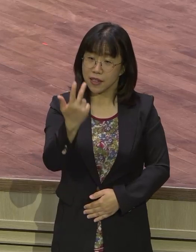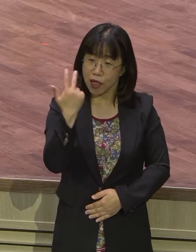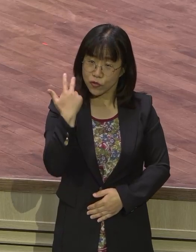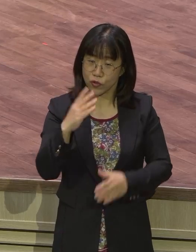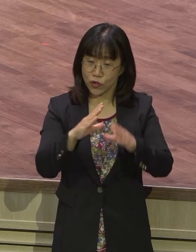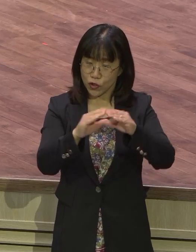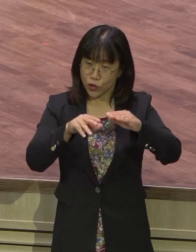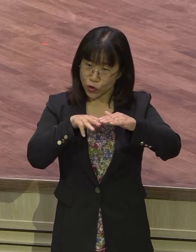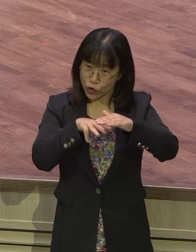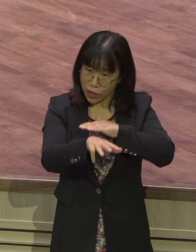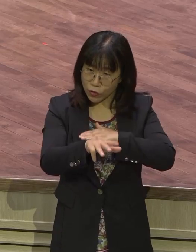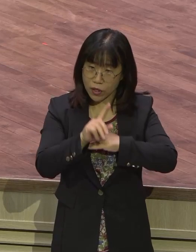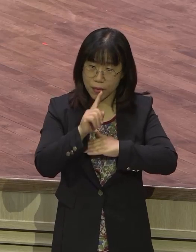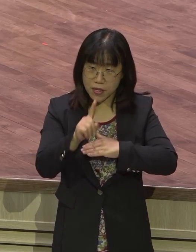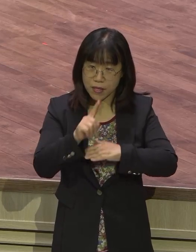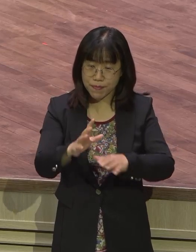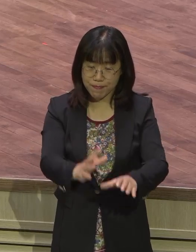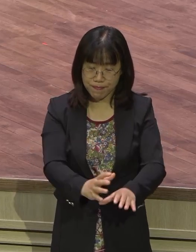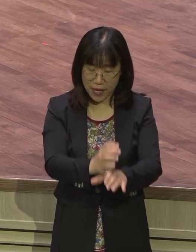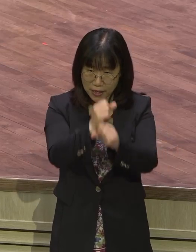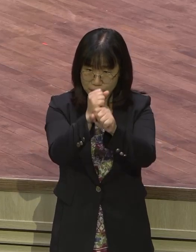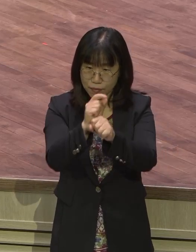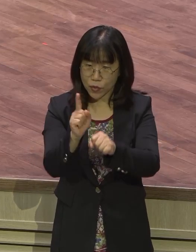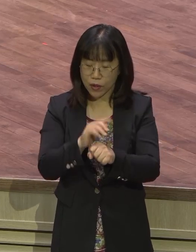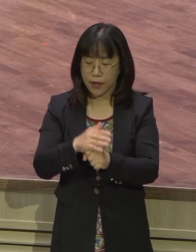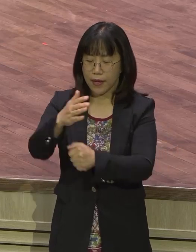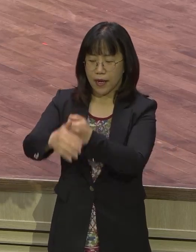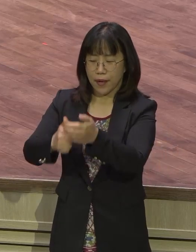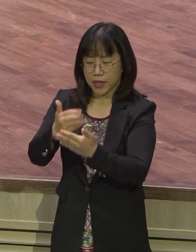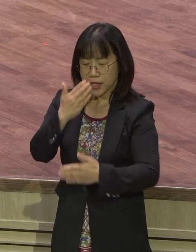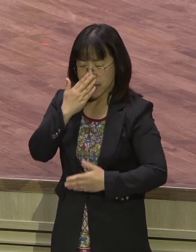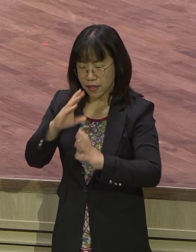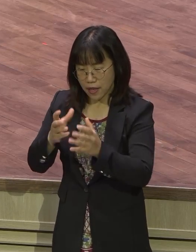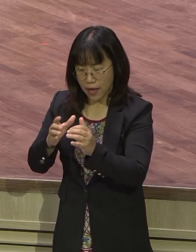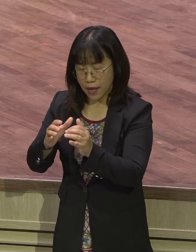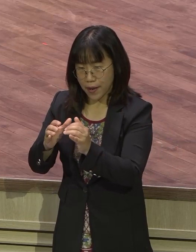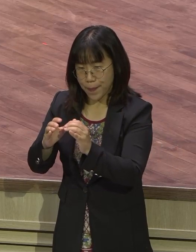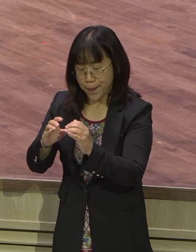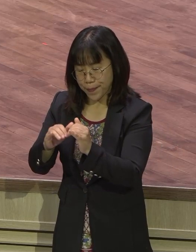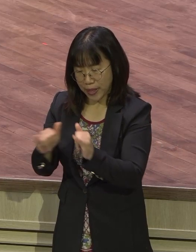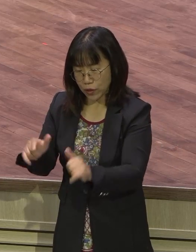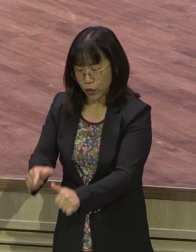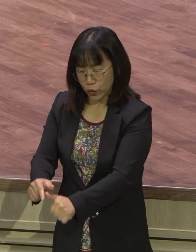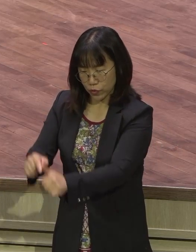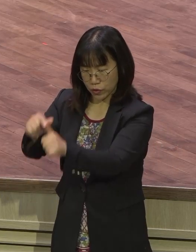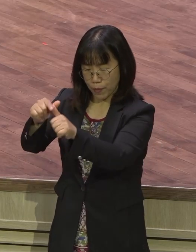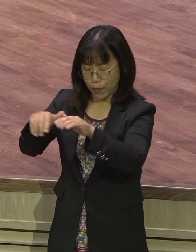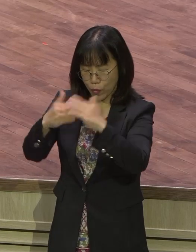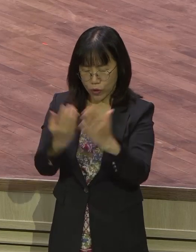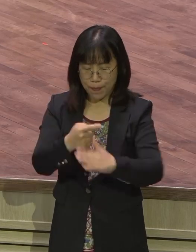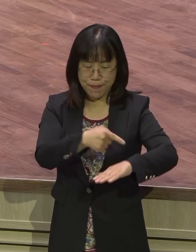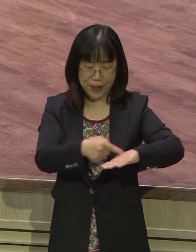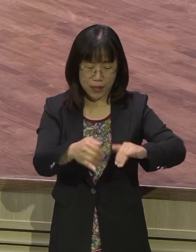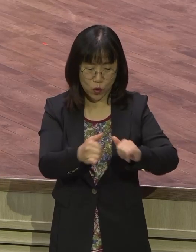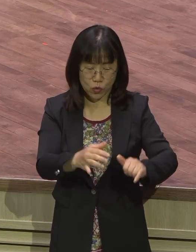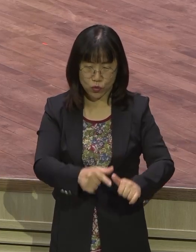출애국기의 핵심은 하나님께서 이스라엘 백차들을 택해서 모든 민족을 구원하라고